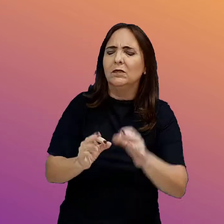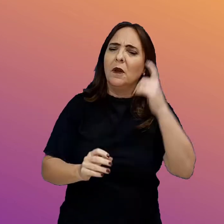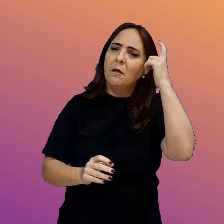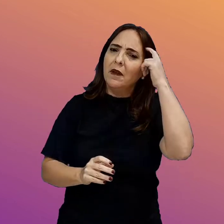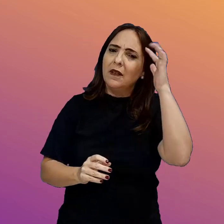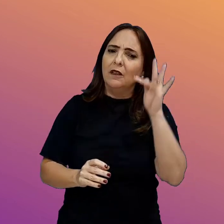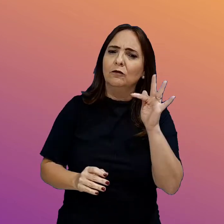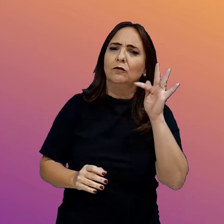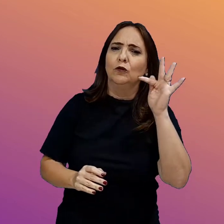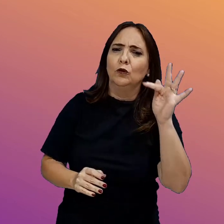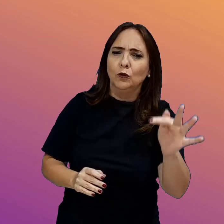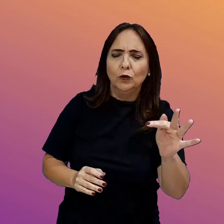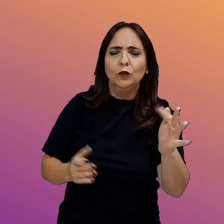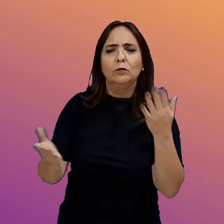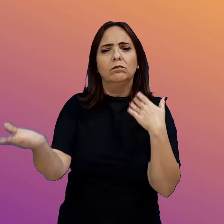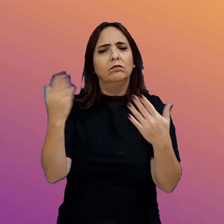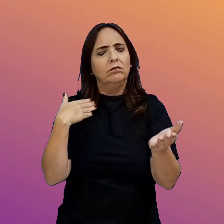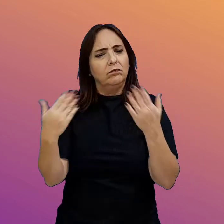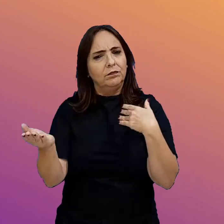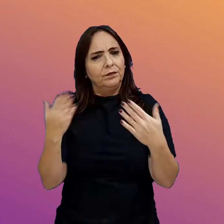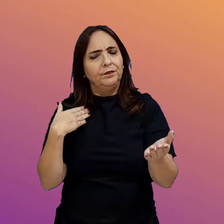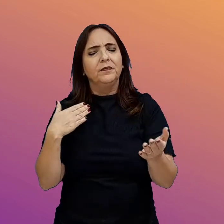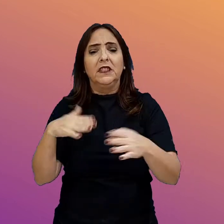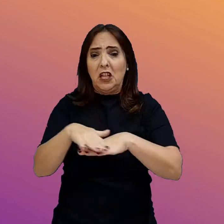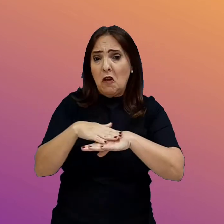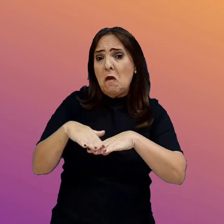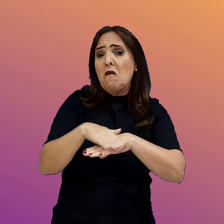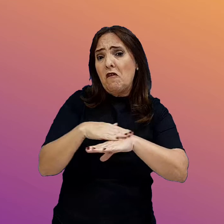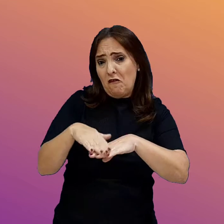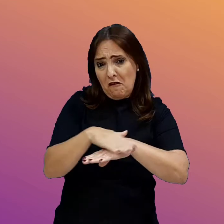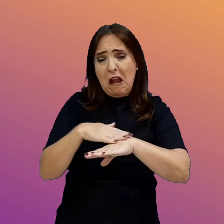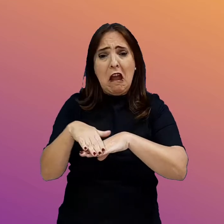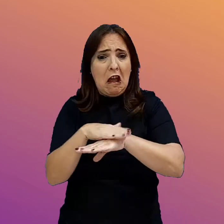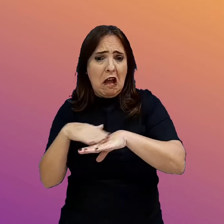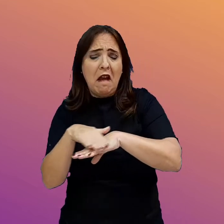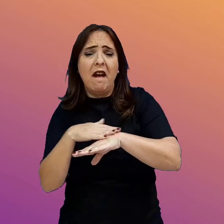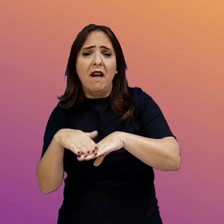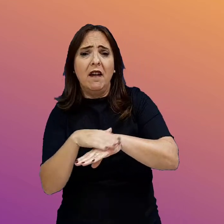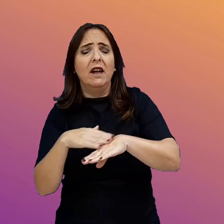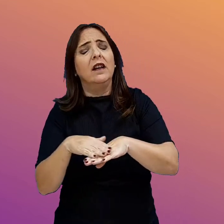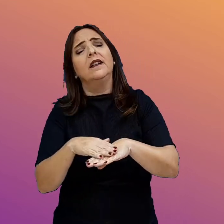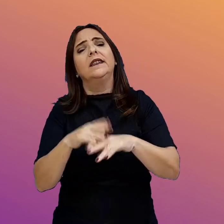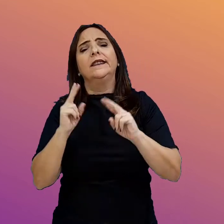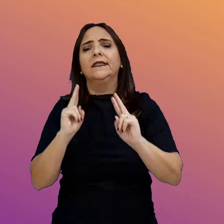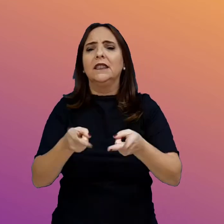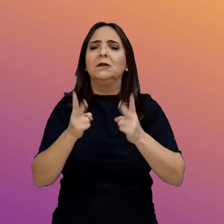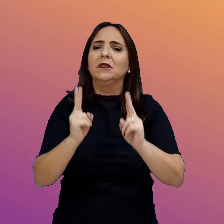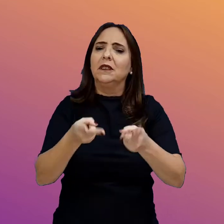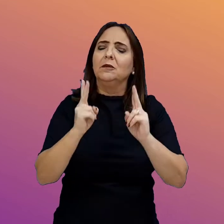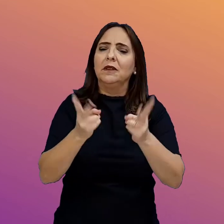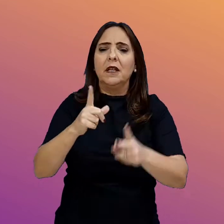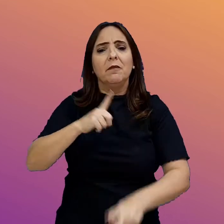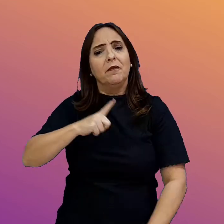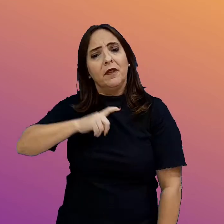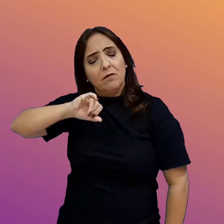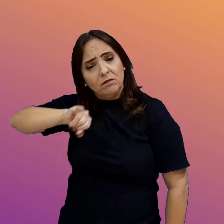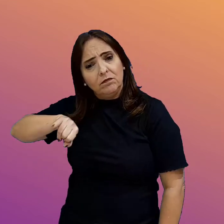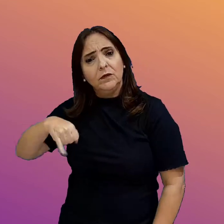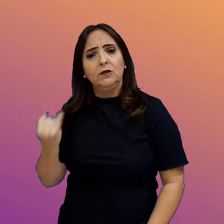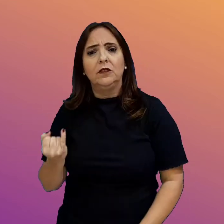coisas que aconteceu. E no meio dessa conversa, invariavelmente, a gente acaba tendo oportunidade